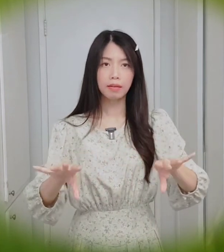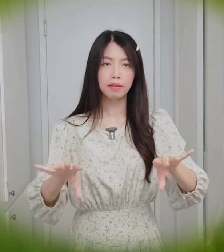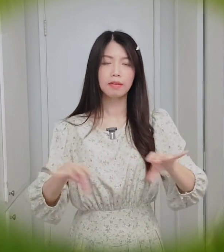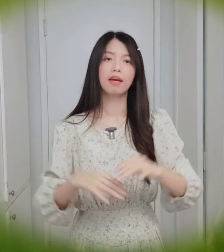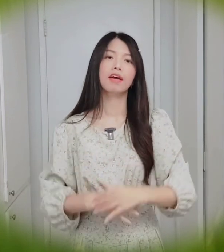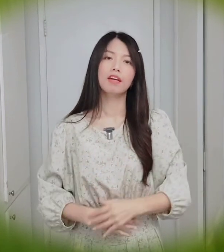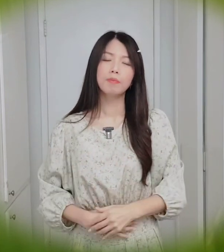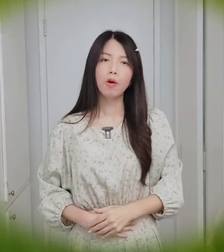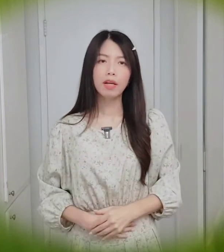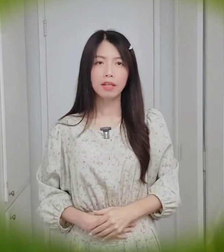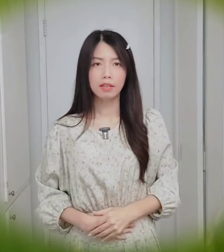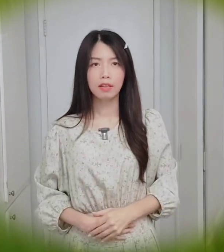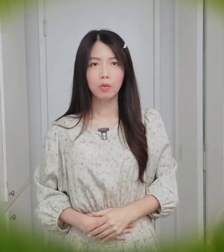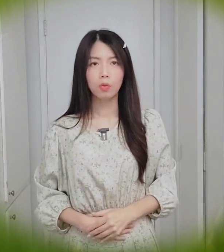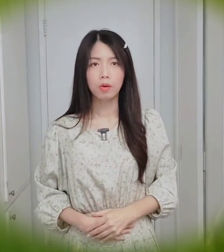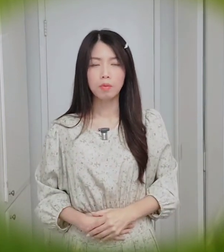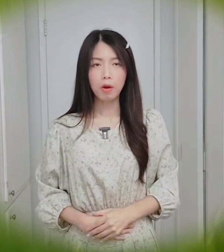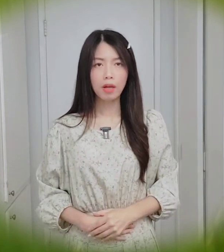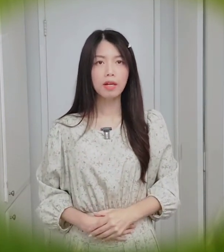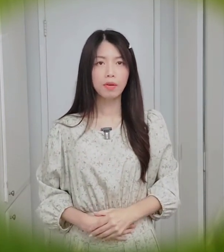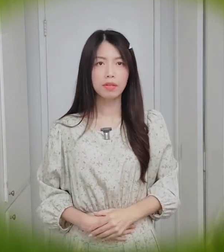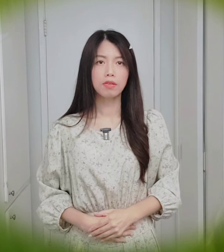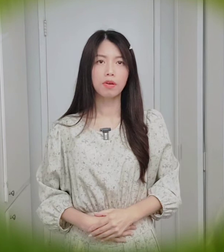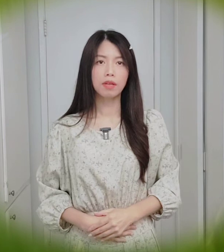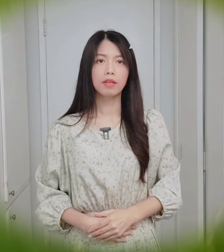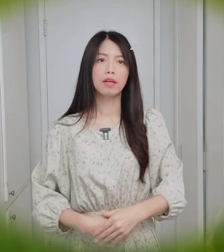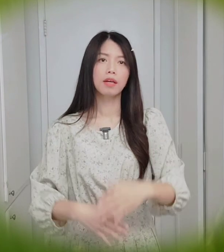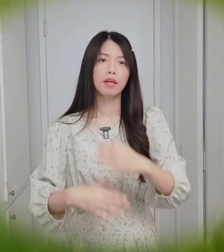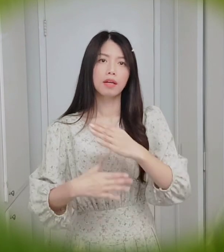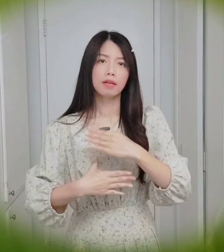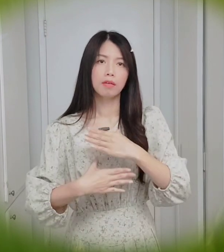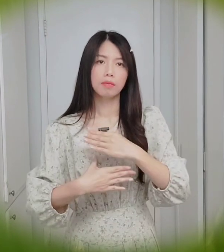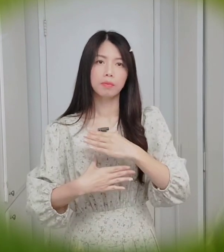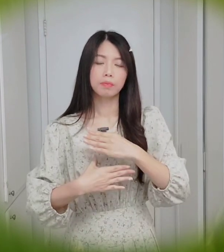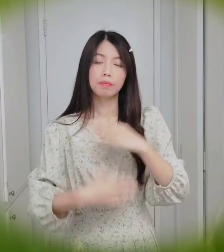걸음마다 평안히 깃들고, 평안이라고 하는 뜻의 수어는